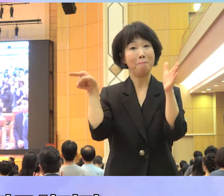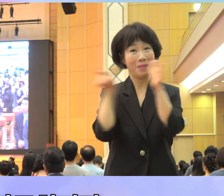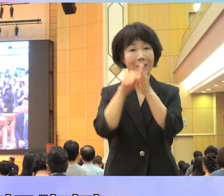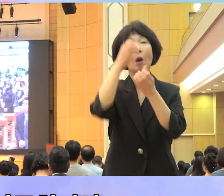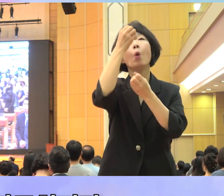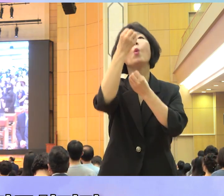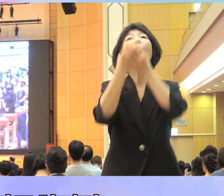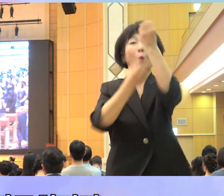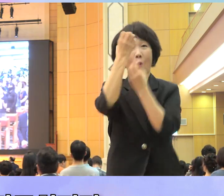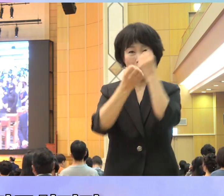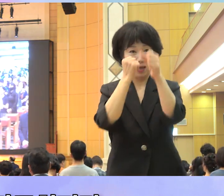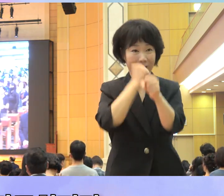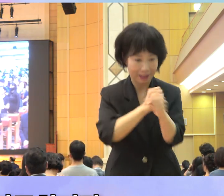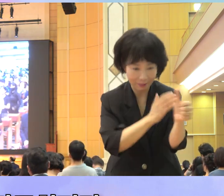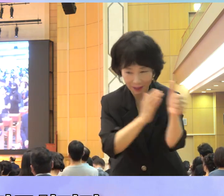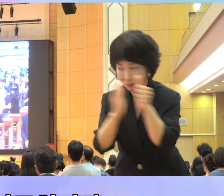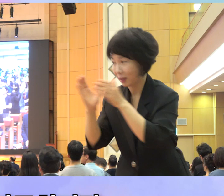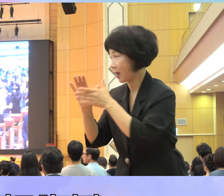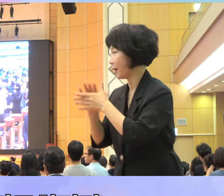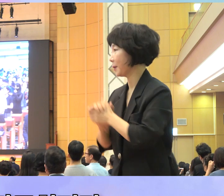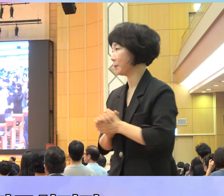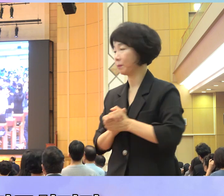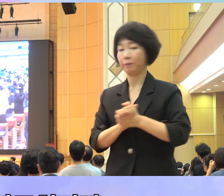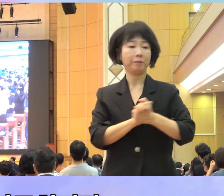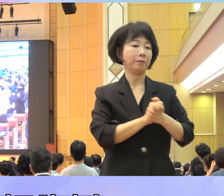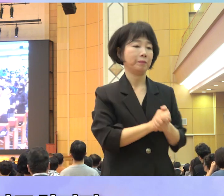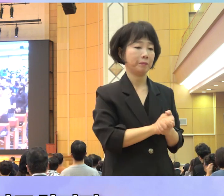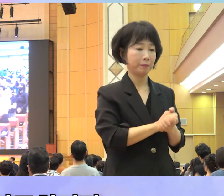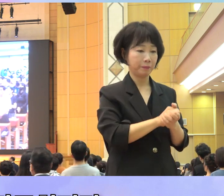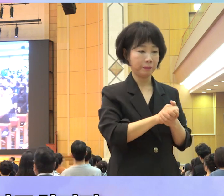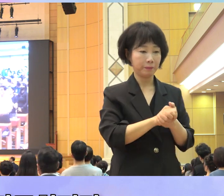마음으로 이 찬양을 하고 축도함으로 마치겠습니다.